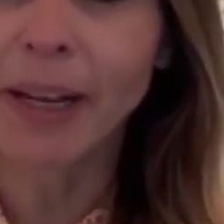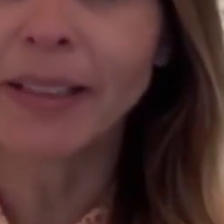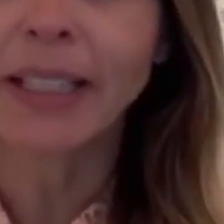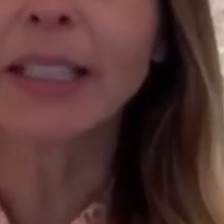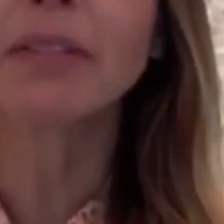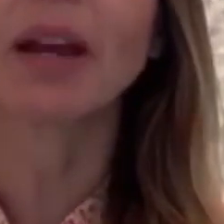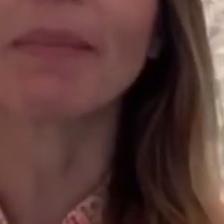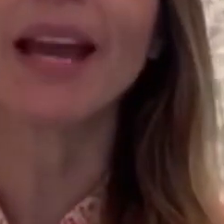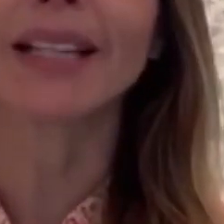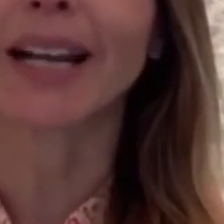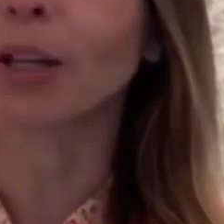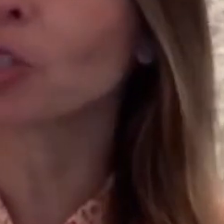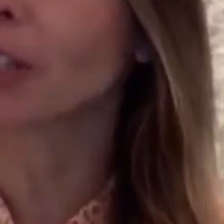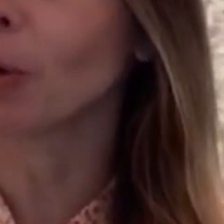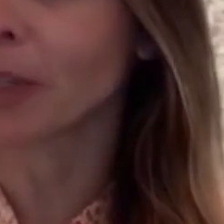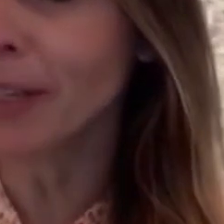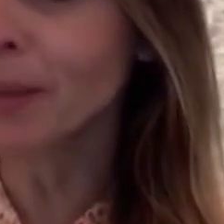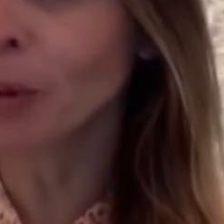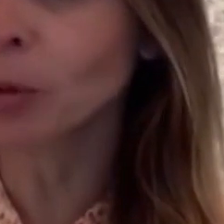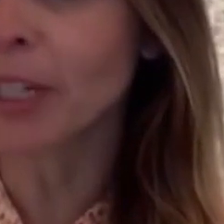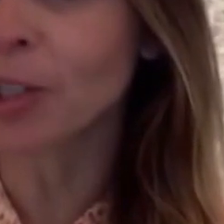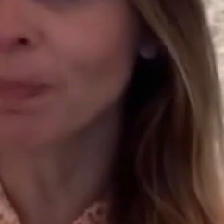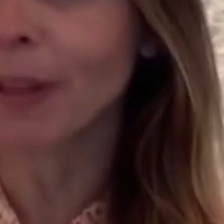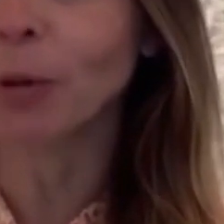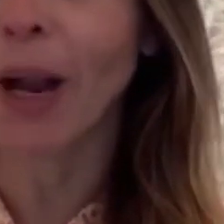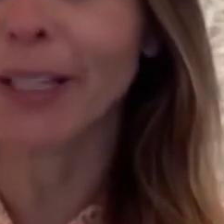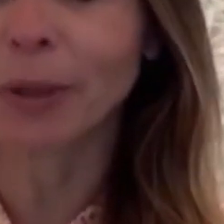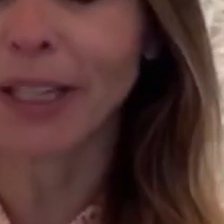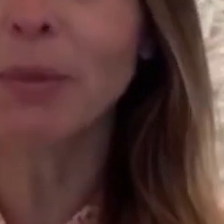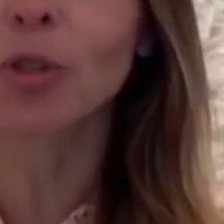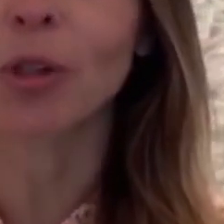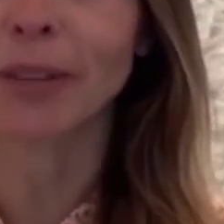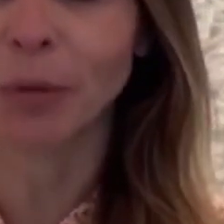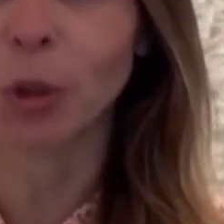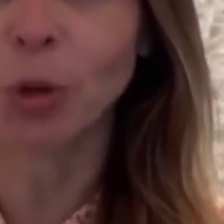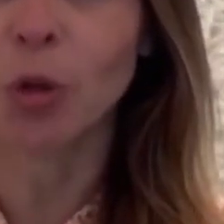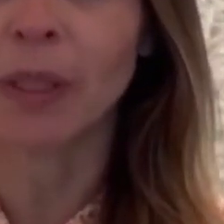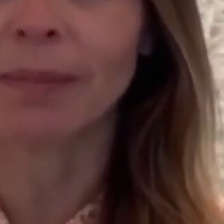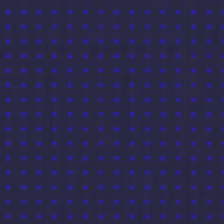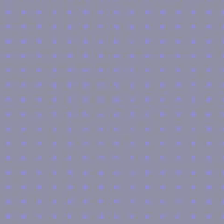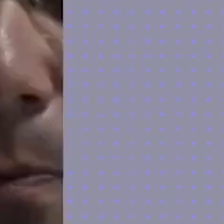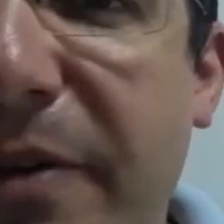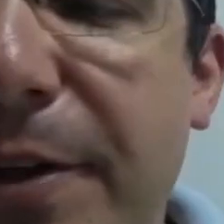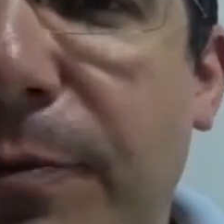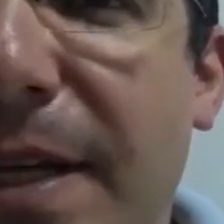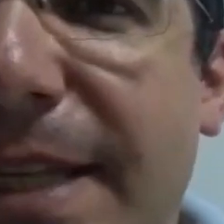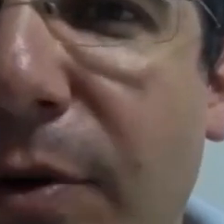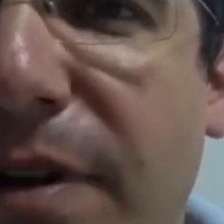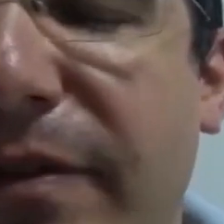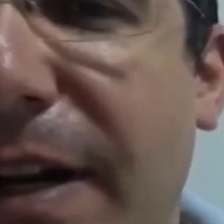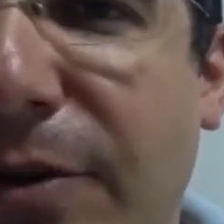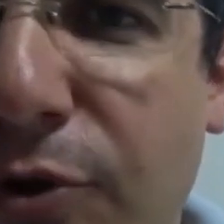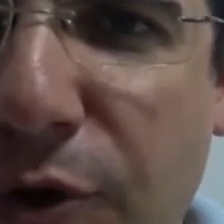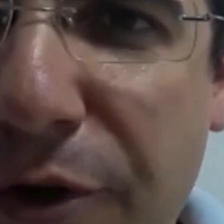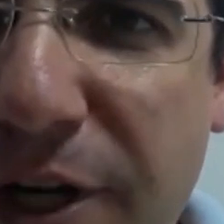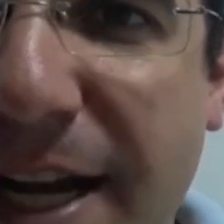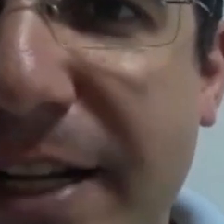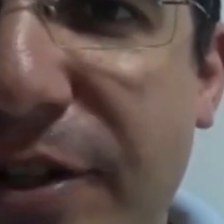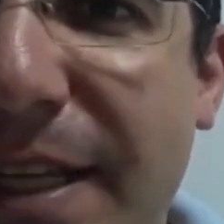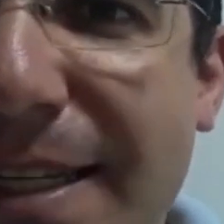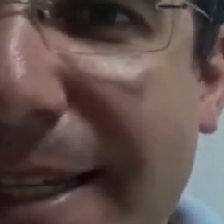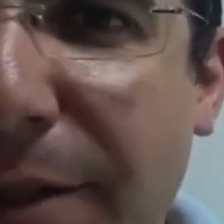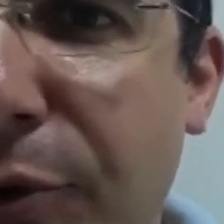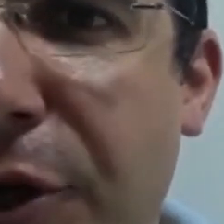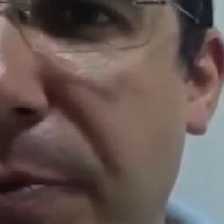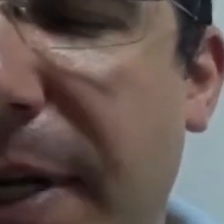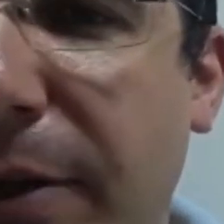TV Câmara, da TV aberta, canal digital 15.3 e no canal da emissora no YouTube. O prefeito Marcelo Crivella anunciou a chegada